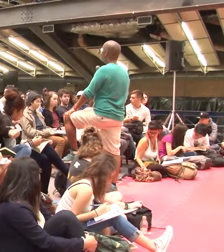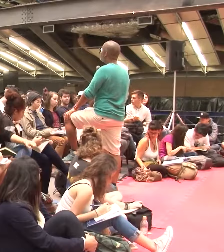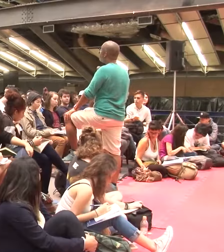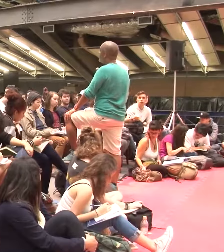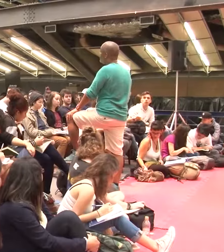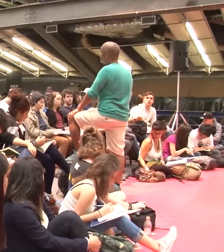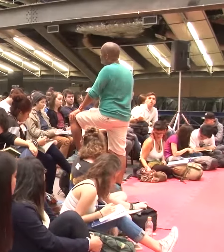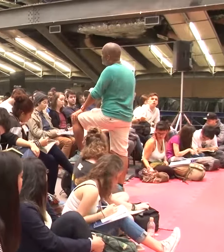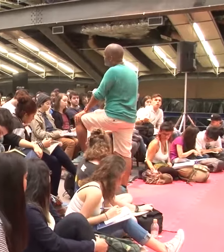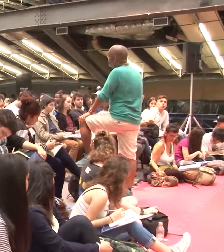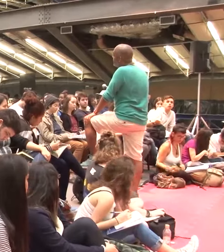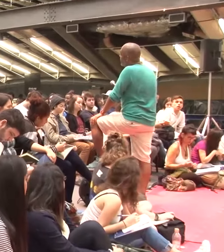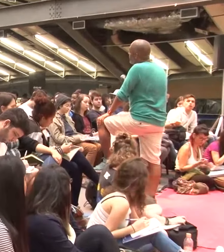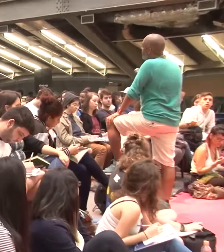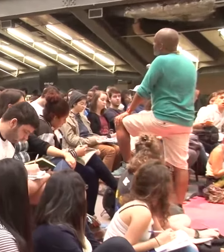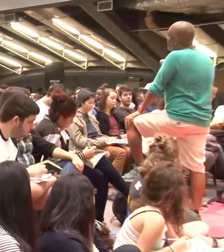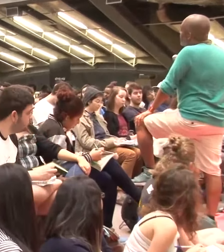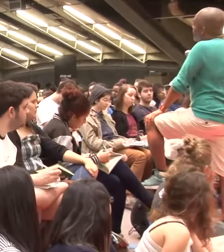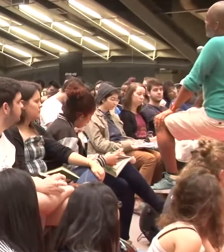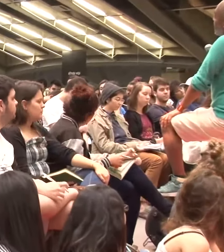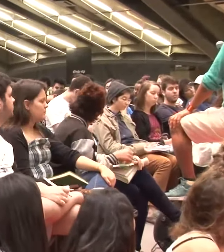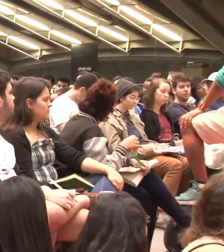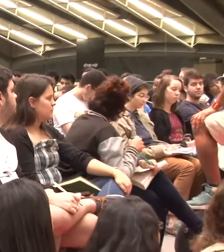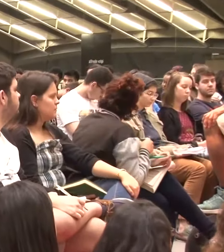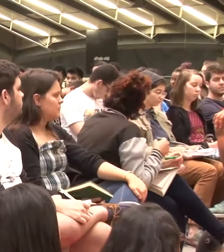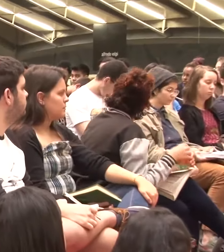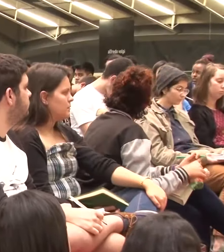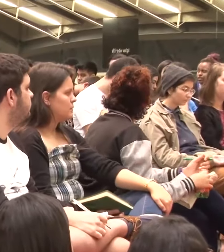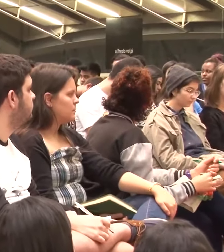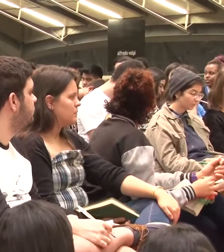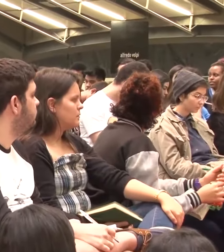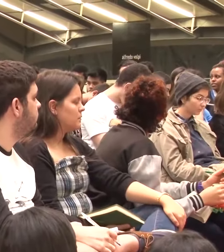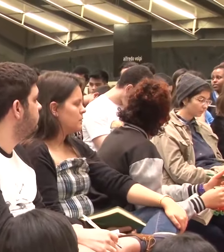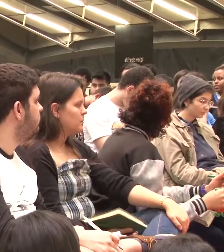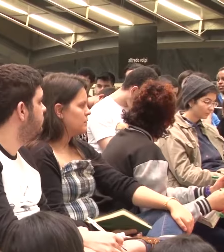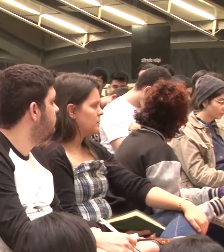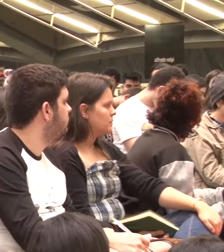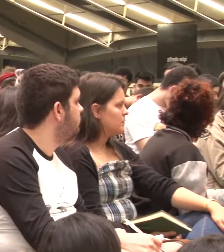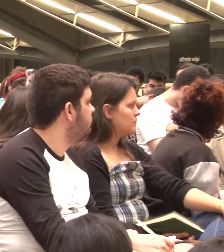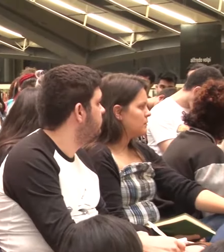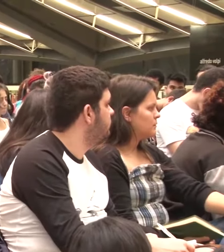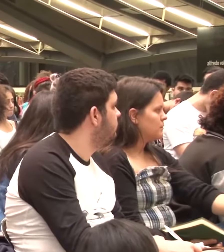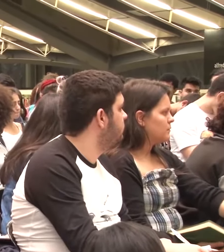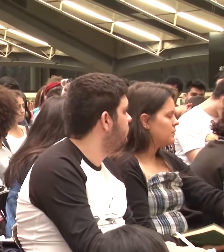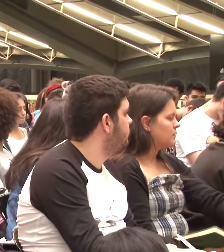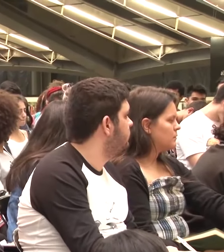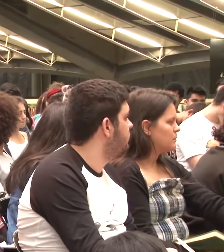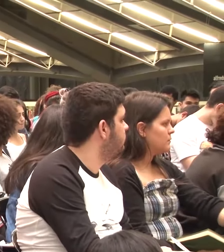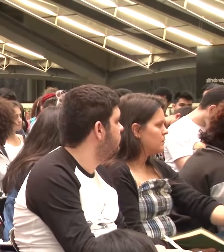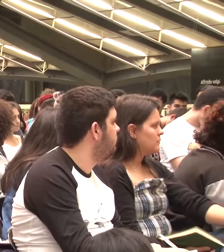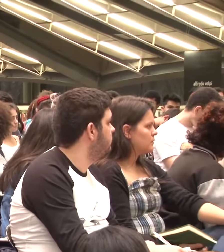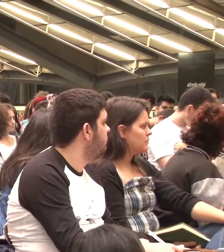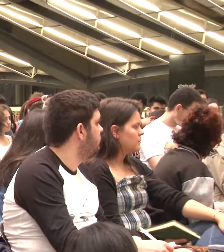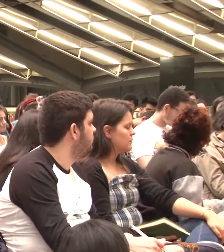Professor, voltando ao diálogo com o Naomi, a Rita Baiana, ela pode ser considerada o ideal de mulher livre, assim como ela diz, né?